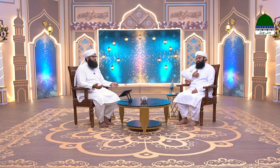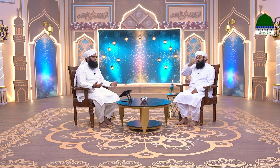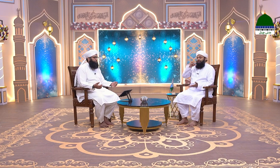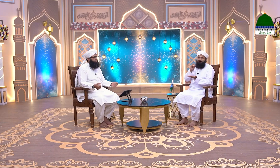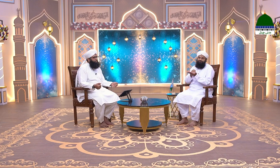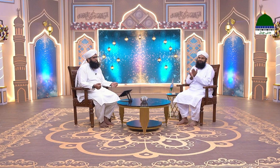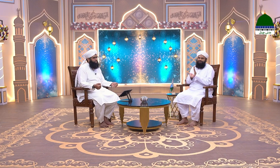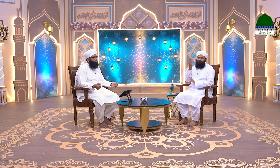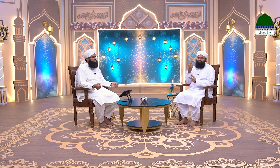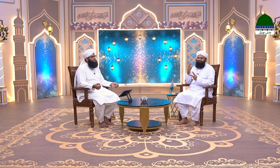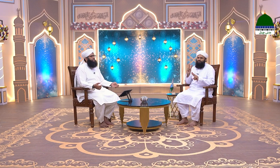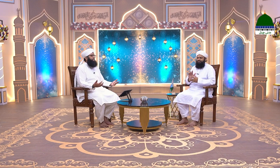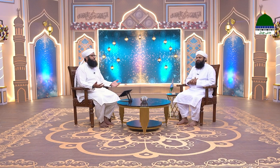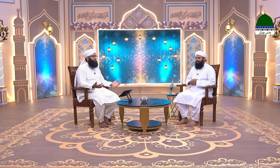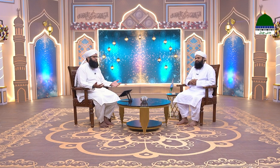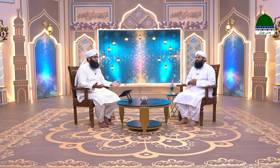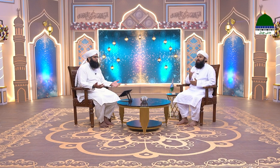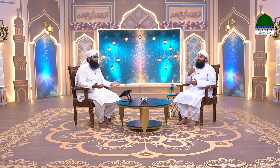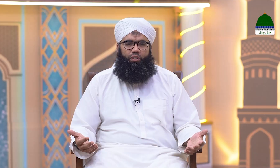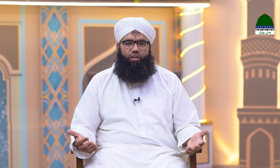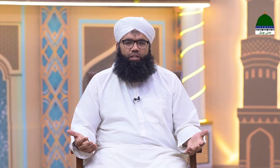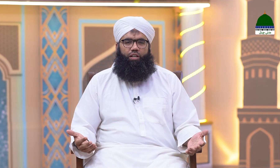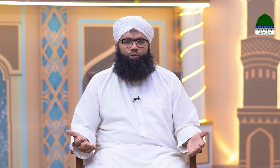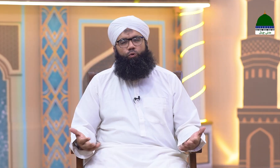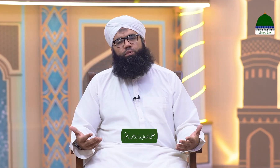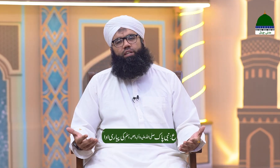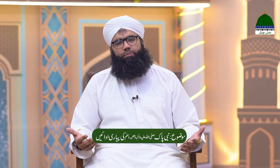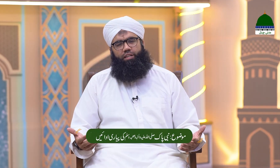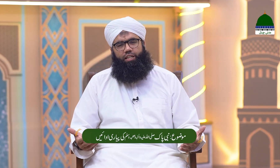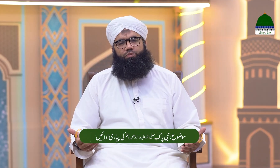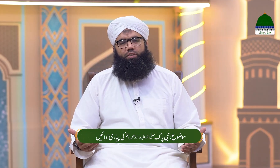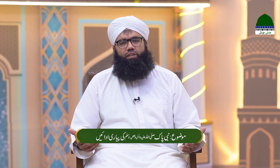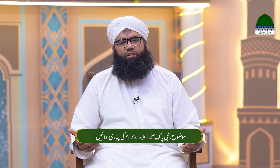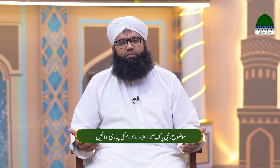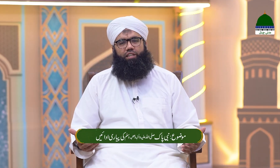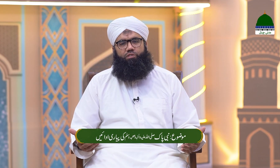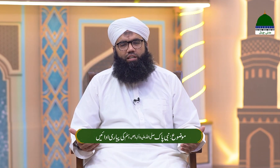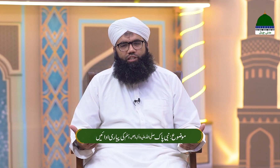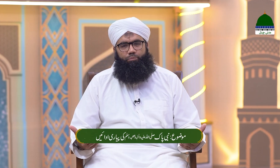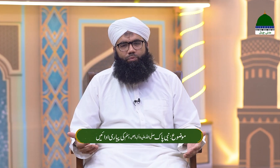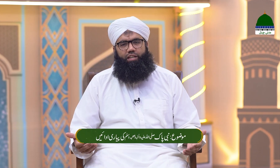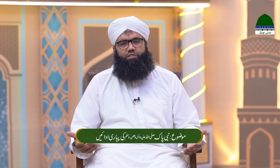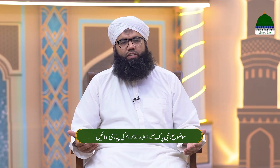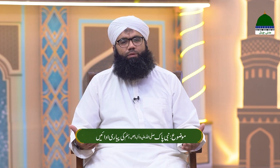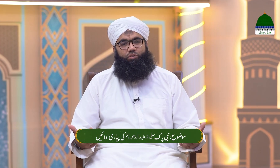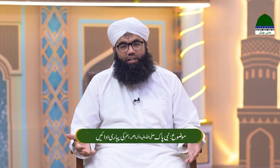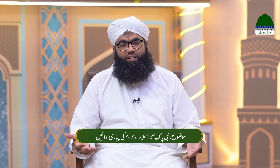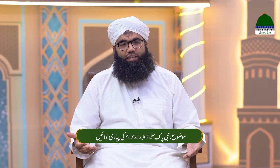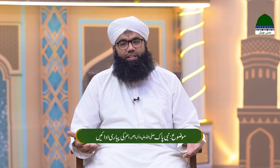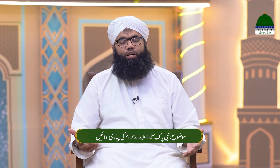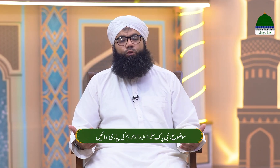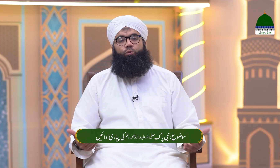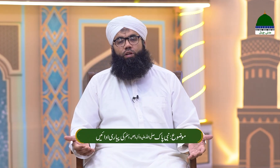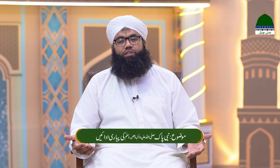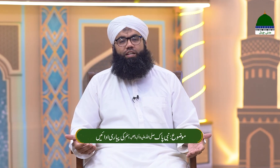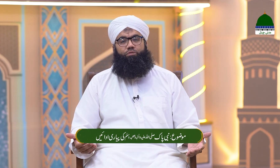برکتیں دونوں جہاں میں نصیب ہوں گی۔ اللہ کریم ہم سب کو خوب نبی کریم صلی اللہ علیہ وآلہ وسلم کی مبارک سیرت کا مطالعہ کرنے